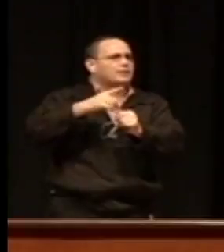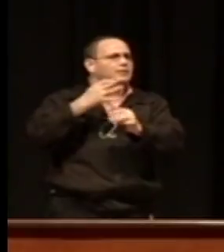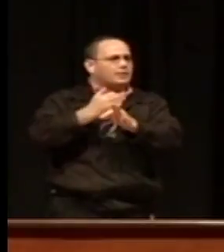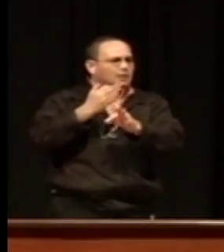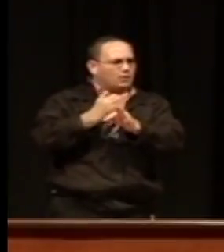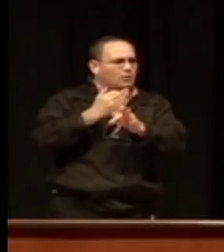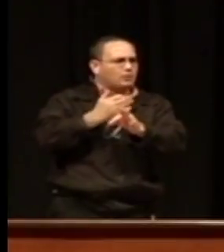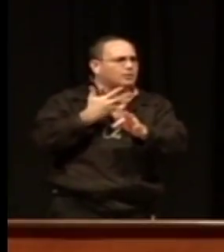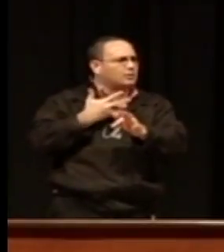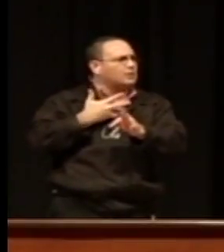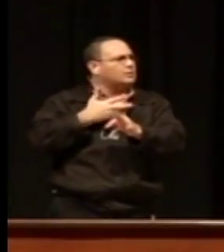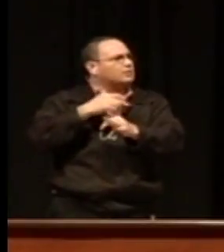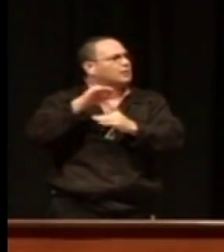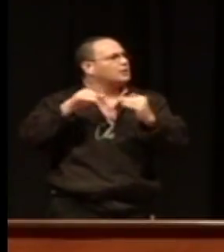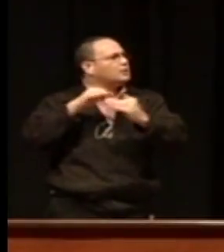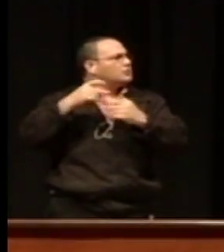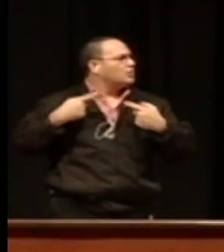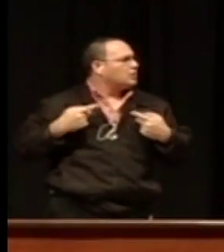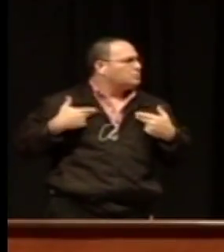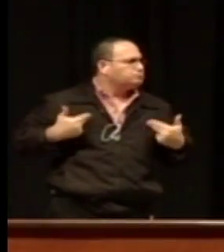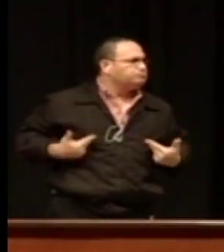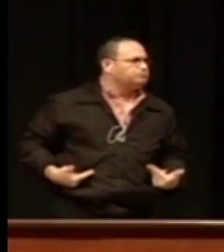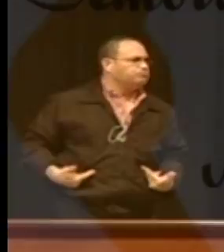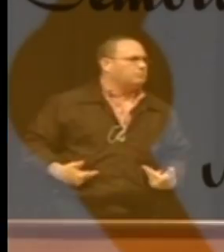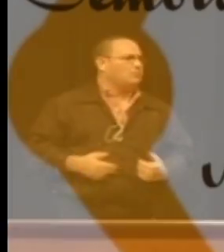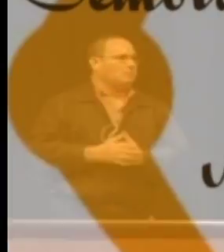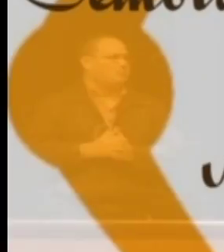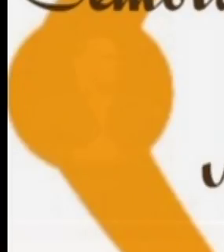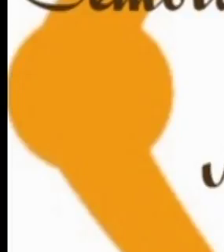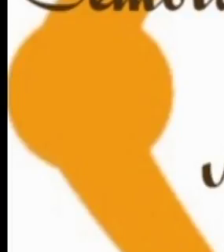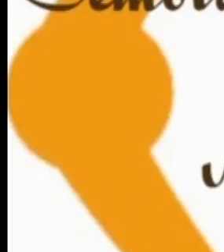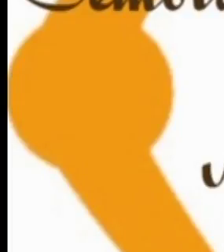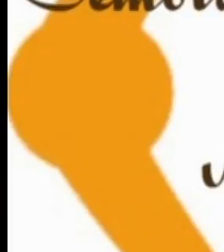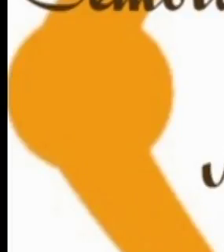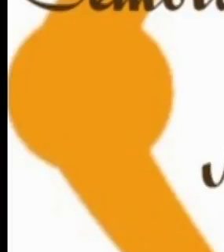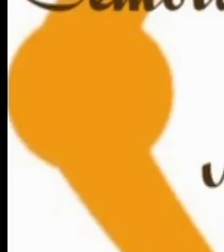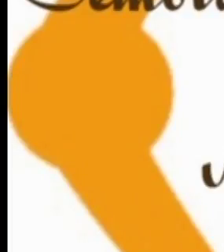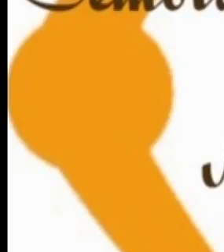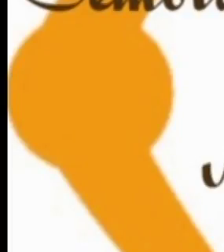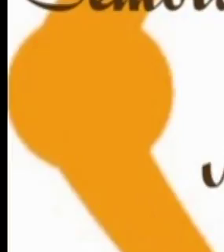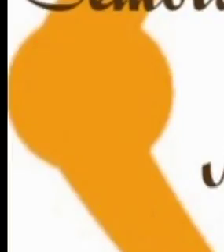día tiene la raza humana a su disposición.